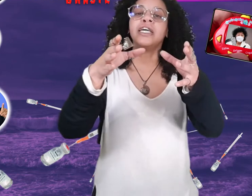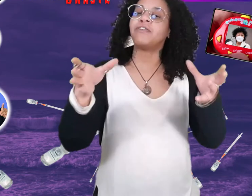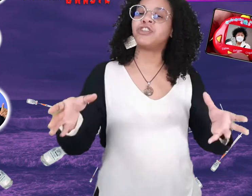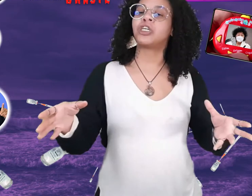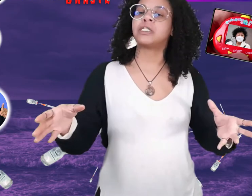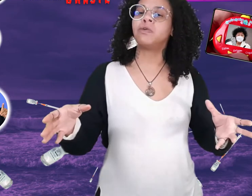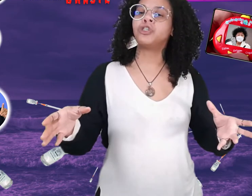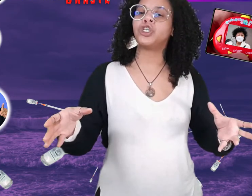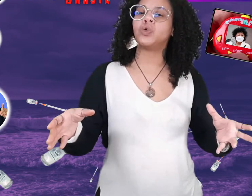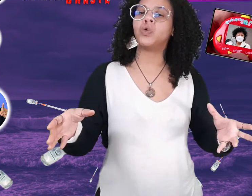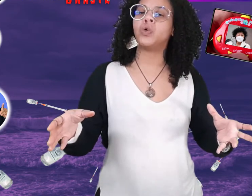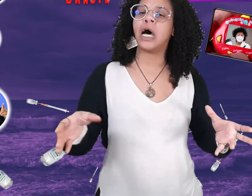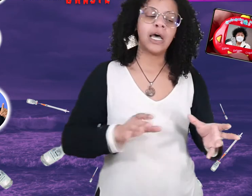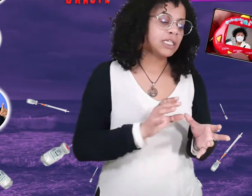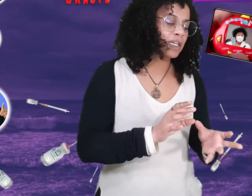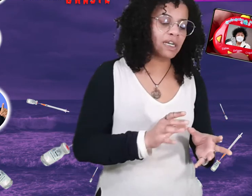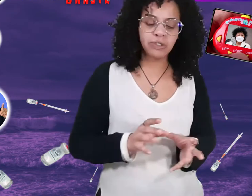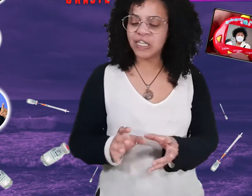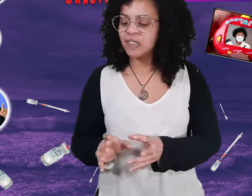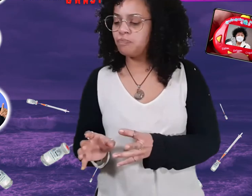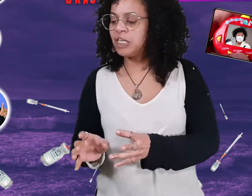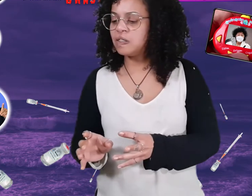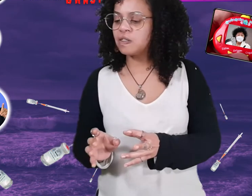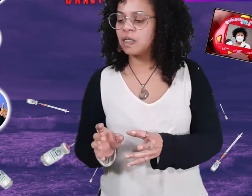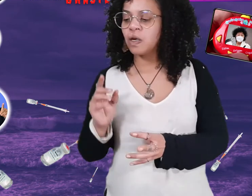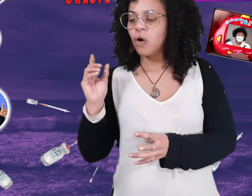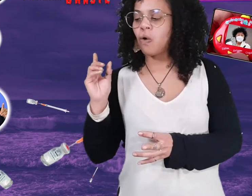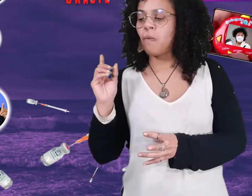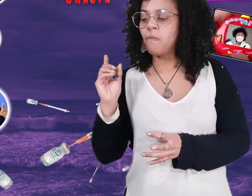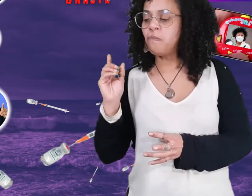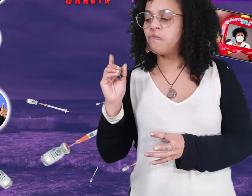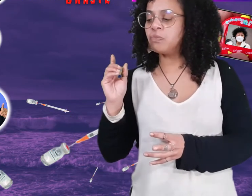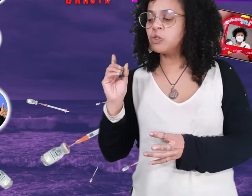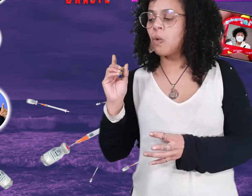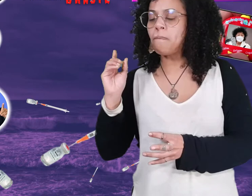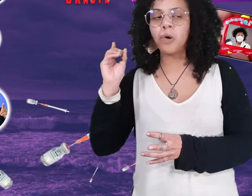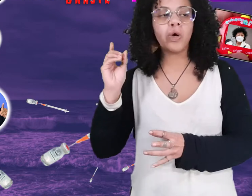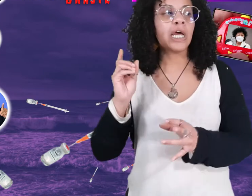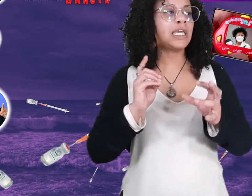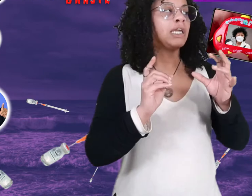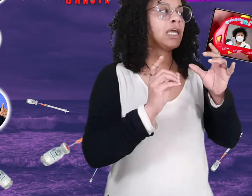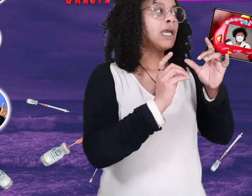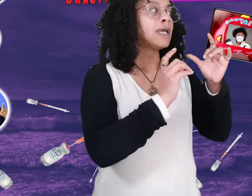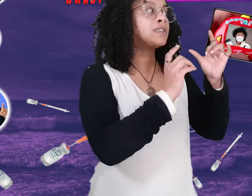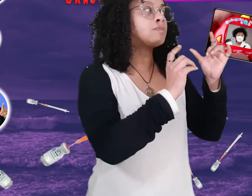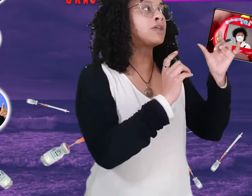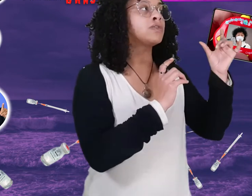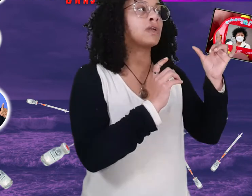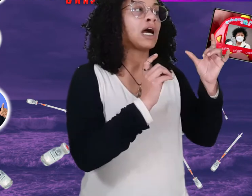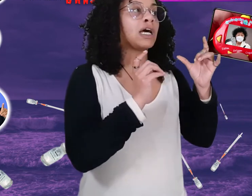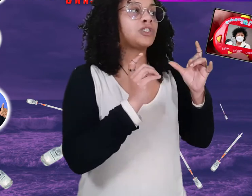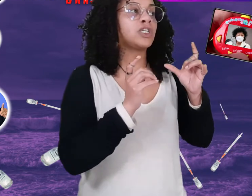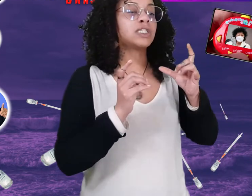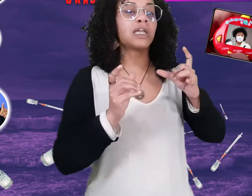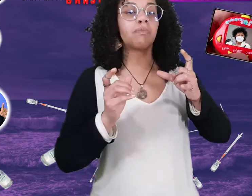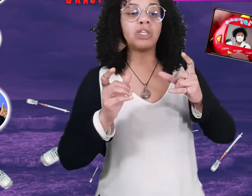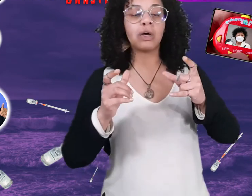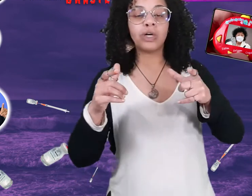a investigação continua, seguiremos as pistas, vamos compor aí esses personagens. Tem muita coisa